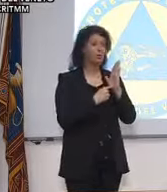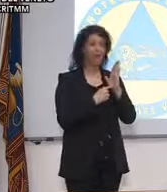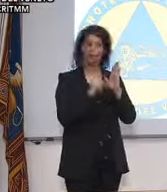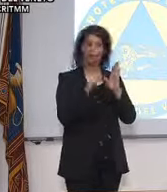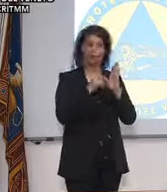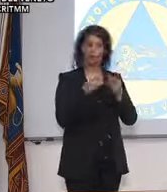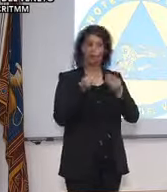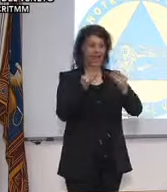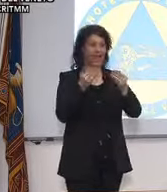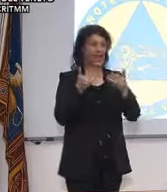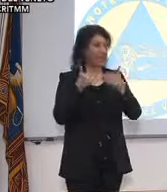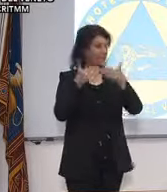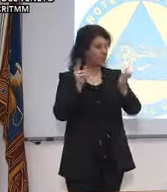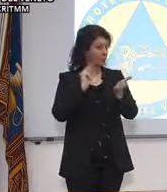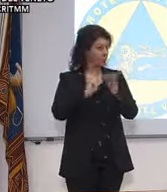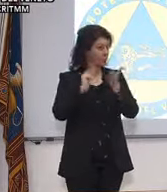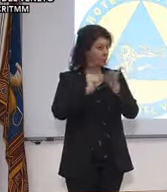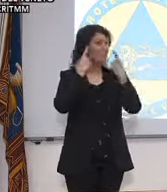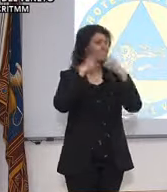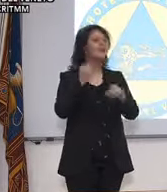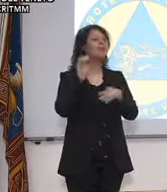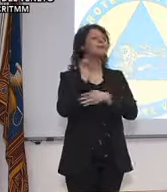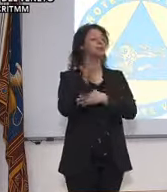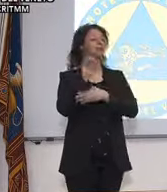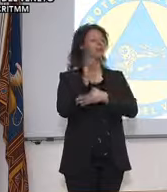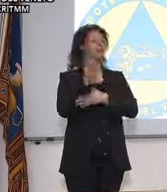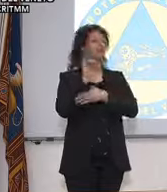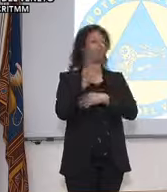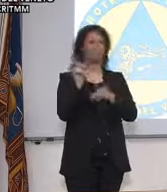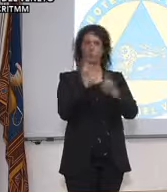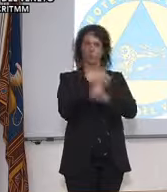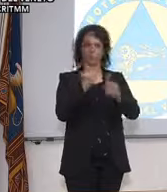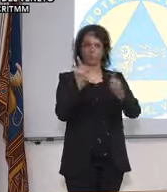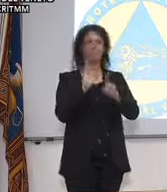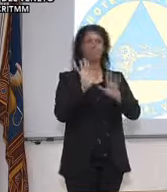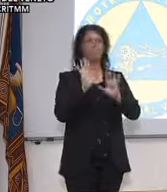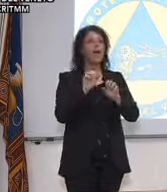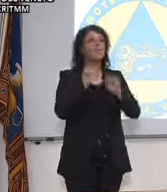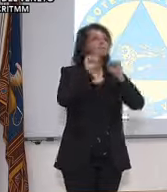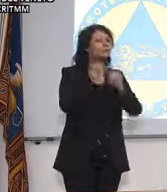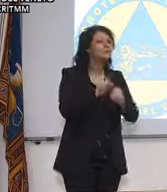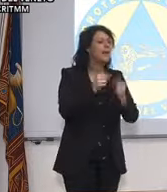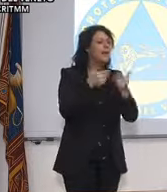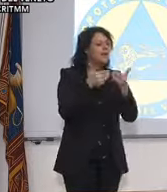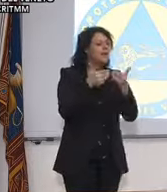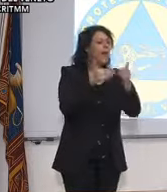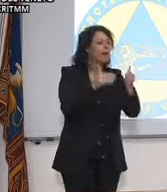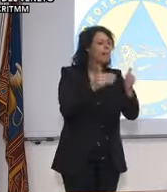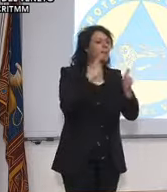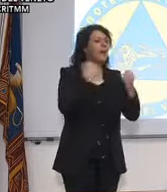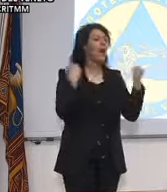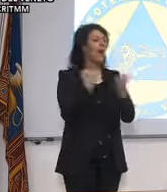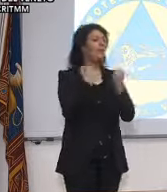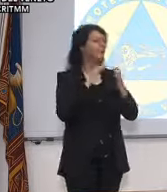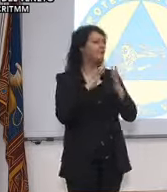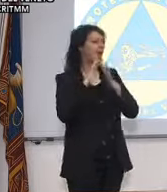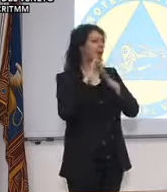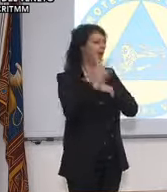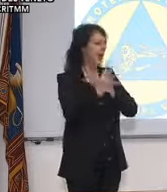didattiche scolastiche, questo non lo possiamo fare, ma tutte le altre attività che possono essere di accompagnamento utilizzando queste strutture, i